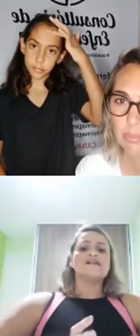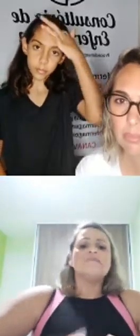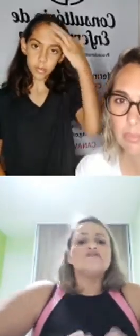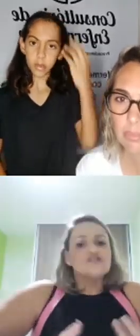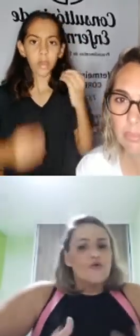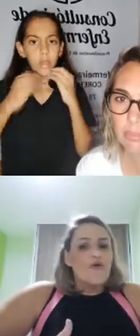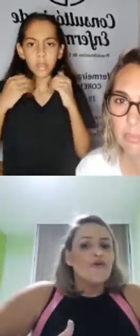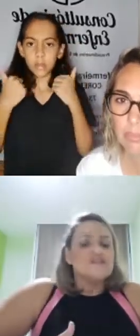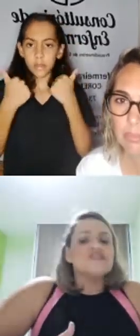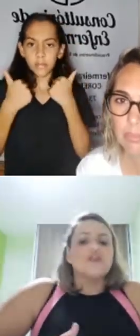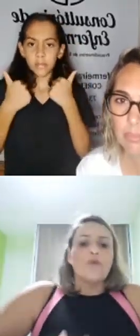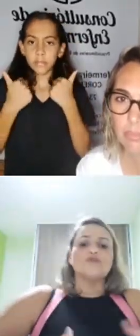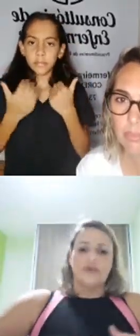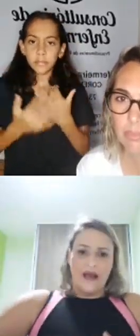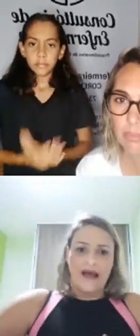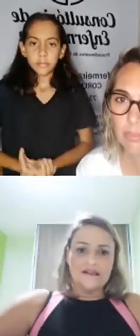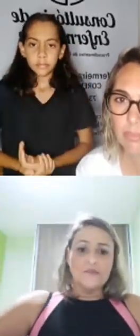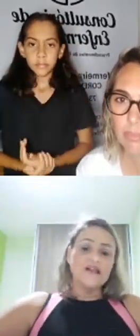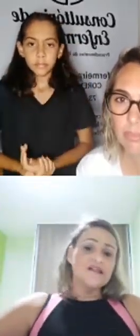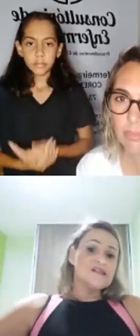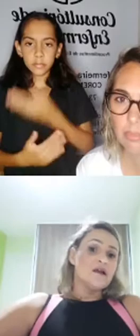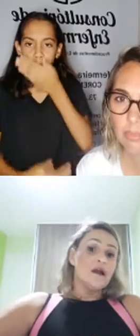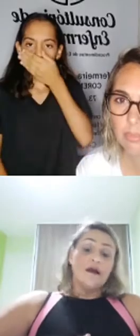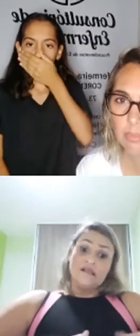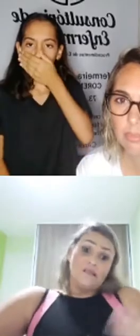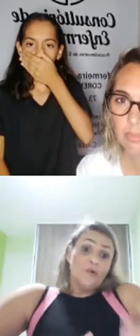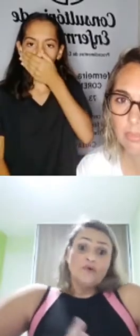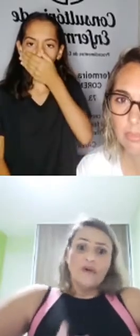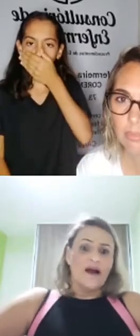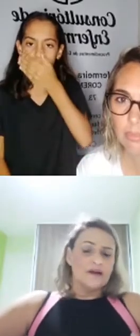as emoções estão controladas, porque assim,